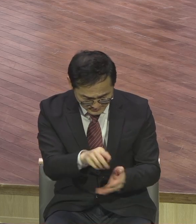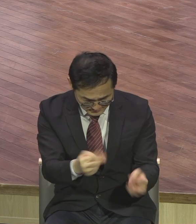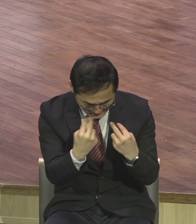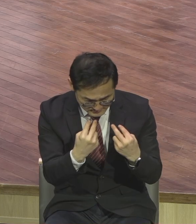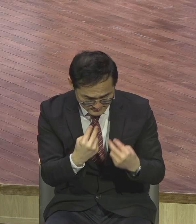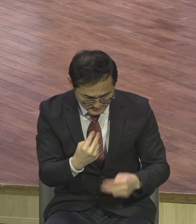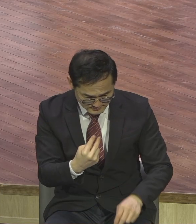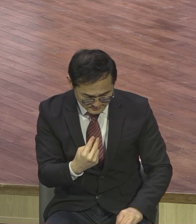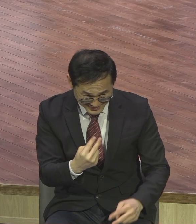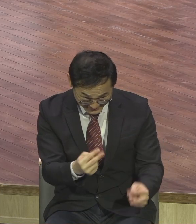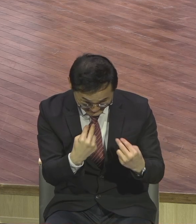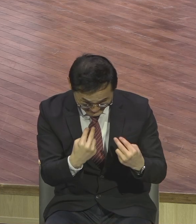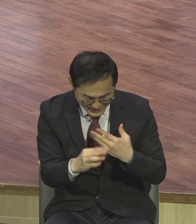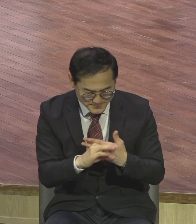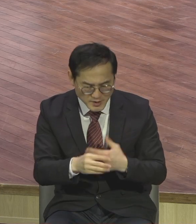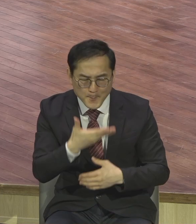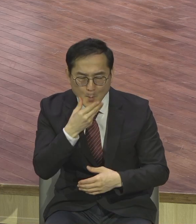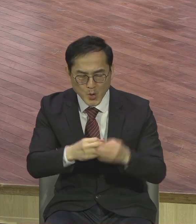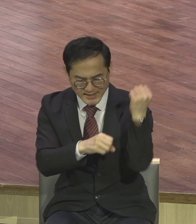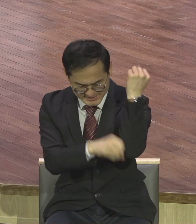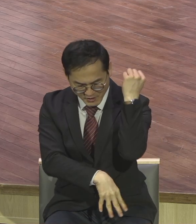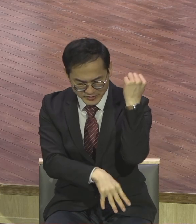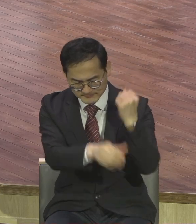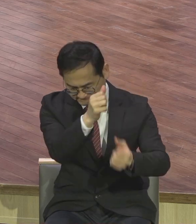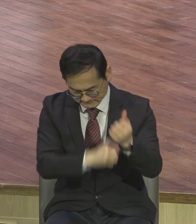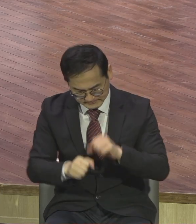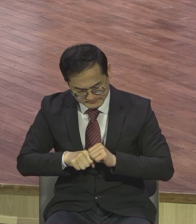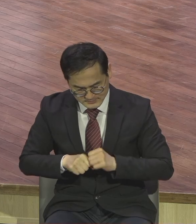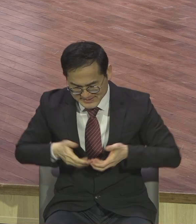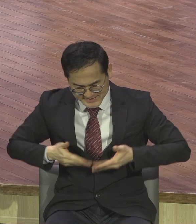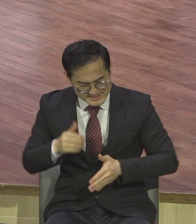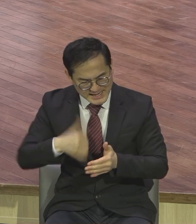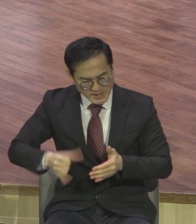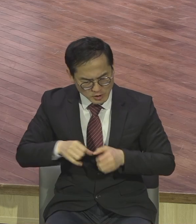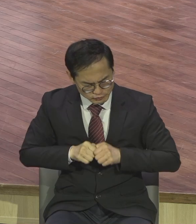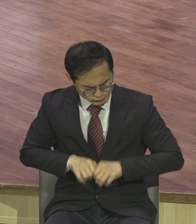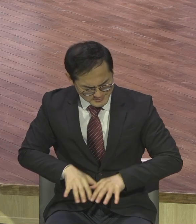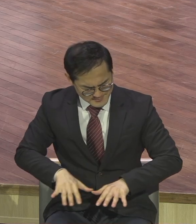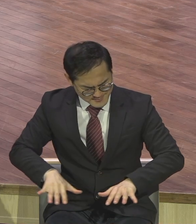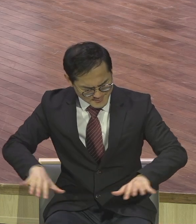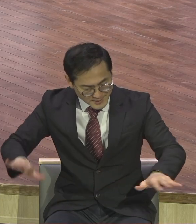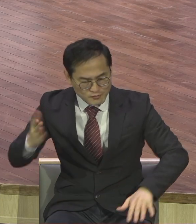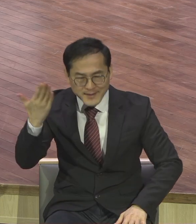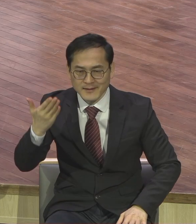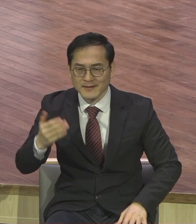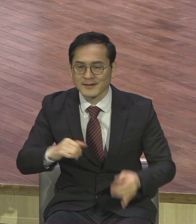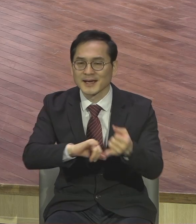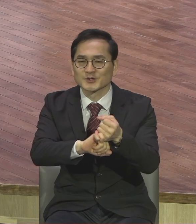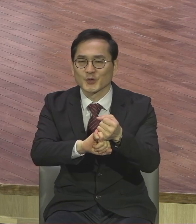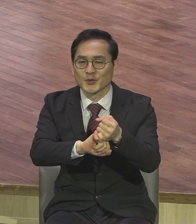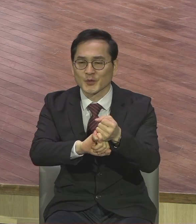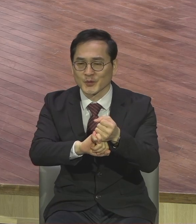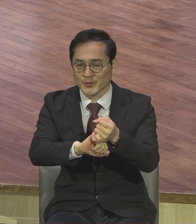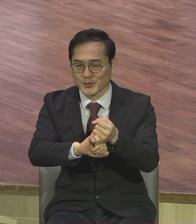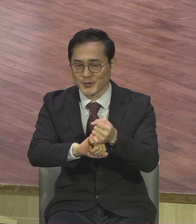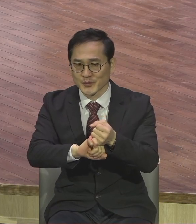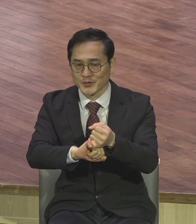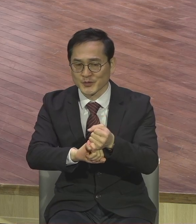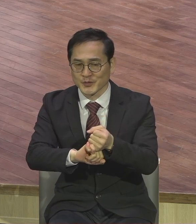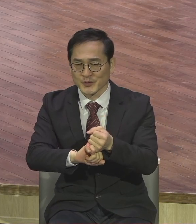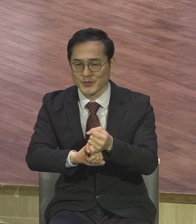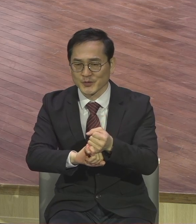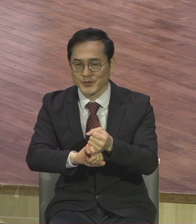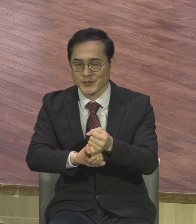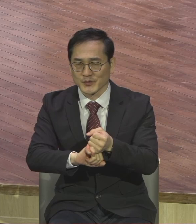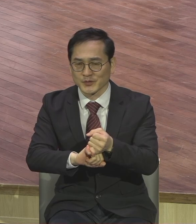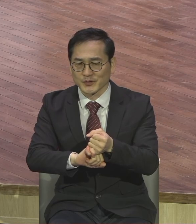나만 바라보면 너는 복의 근원이 될지라. 이게 뭐예요? 하나님 그런 분이에요. 하나님